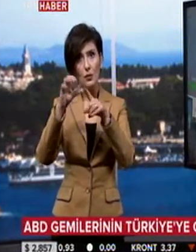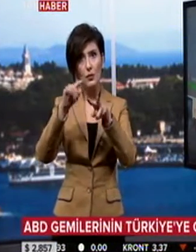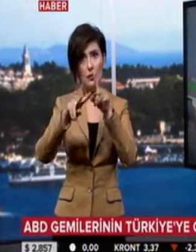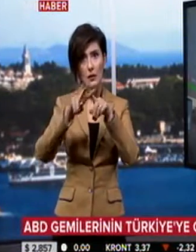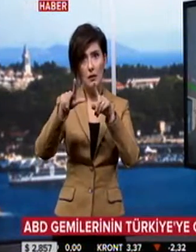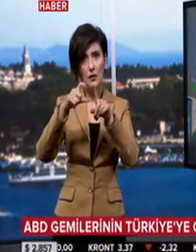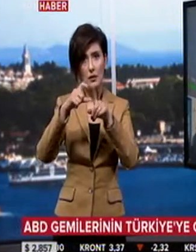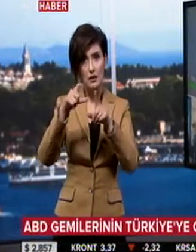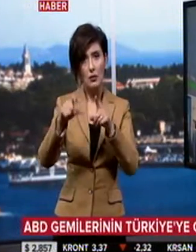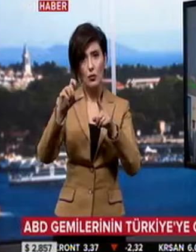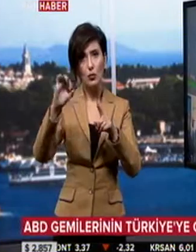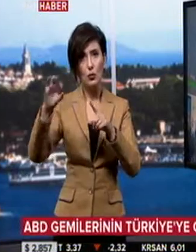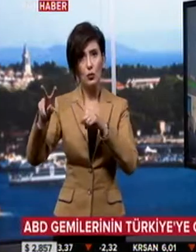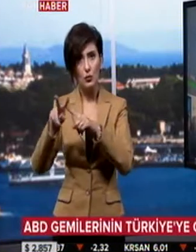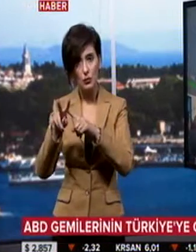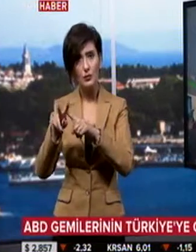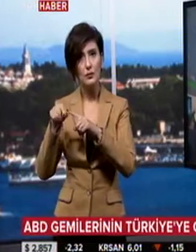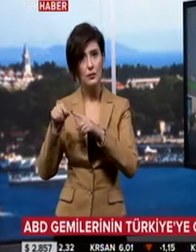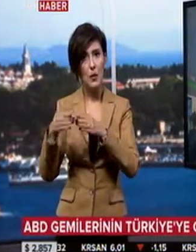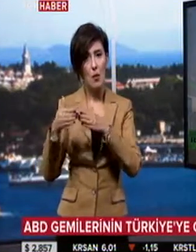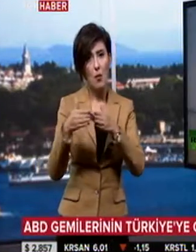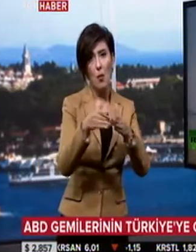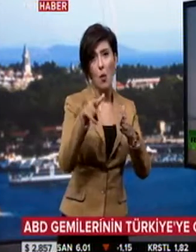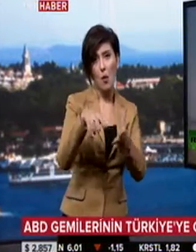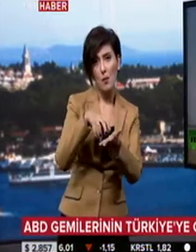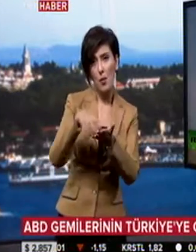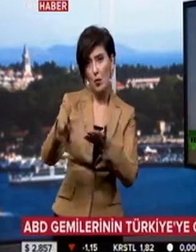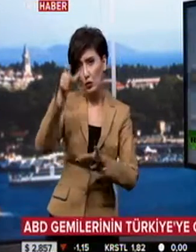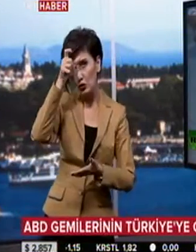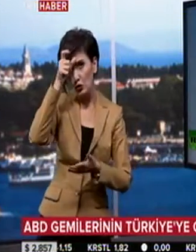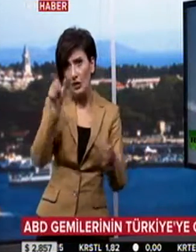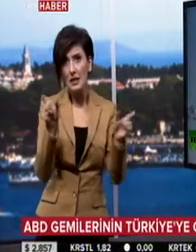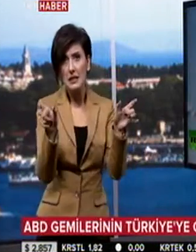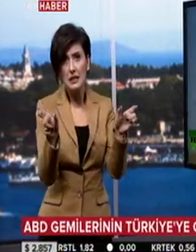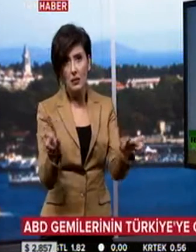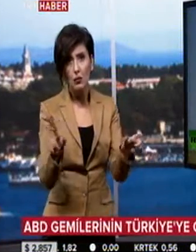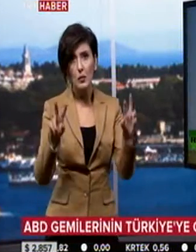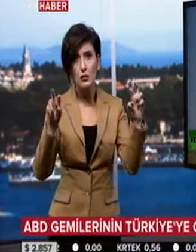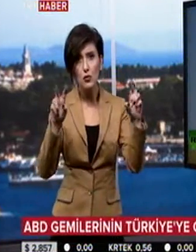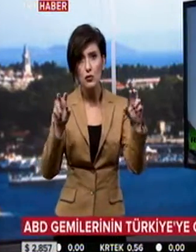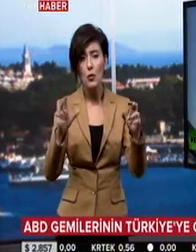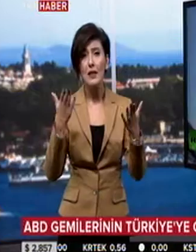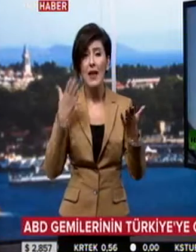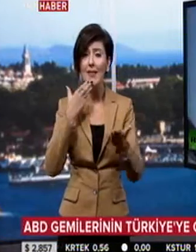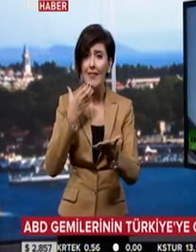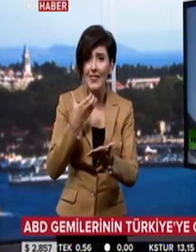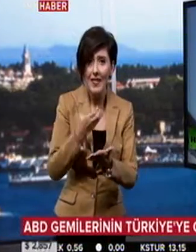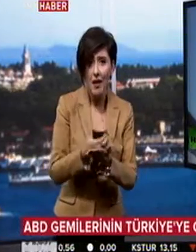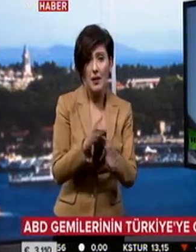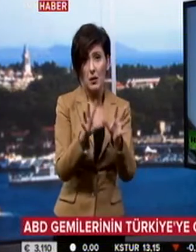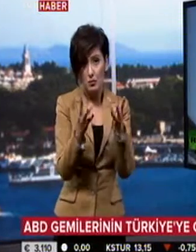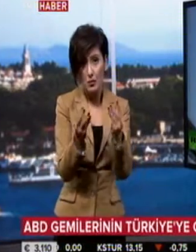USS Donald Cook destroyerinin o bölgede Türkiye'nin savunulması konusunda